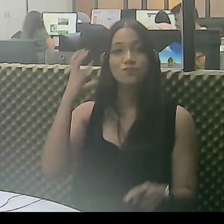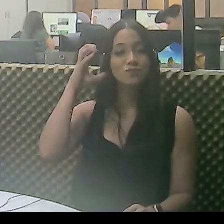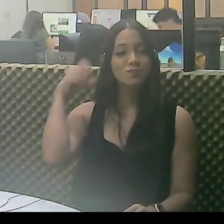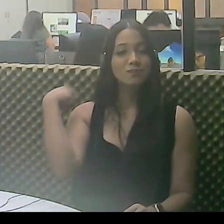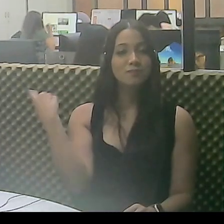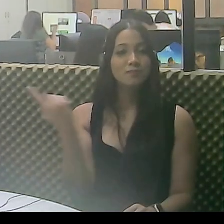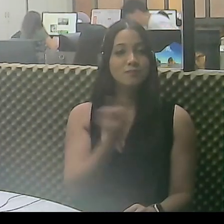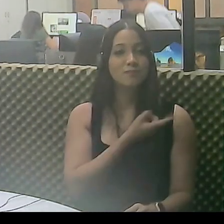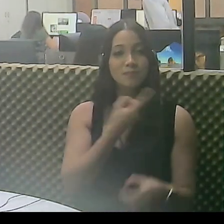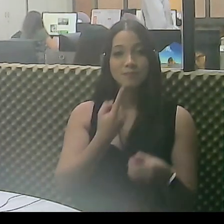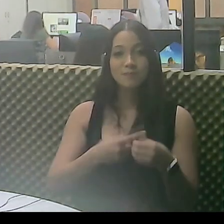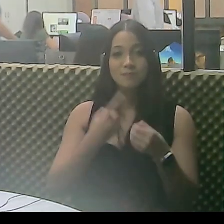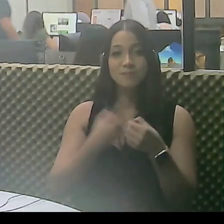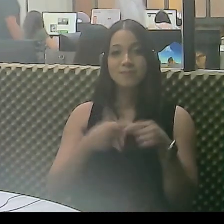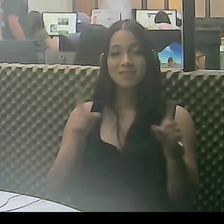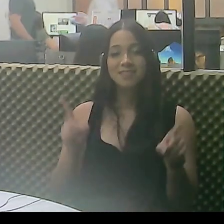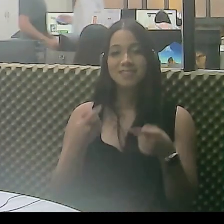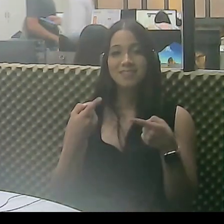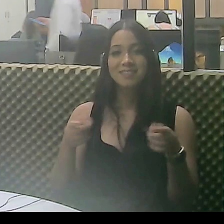Rádio Nossa Cidade.